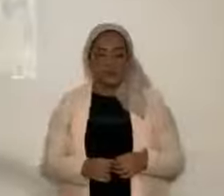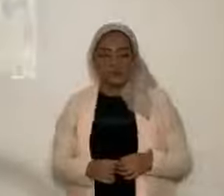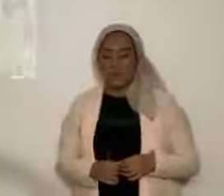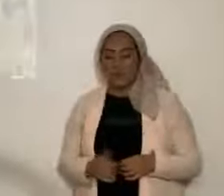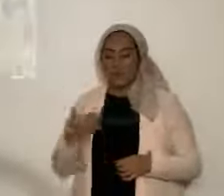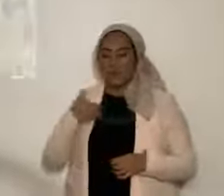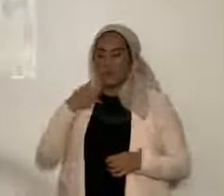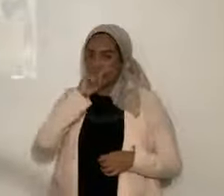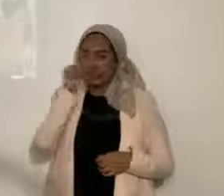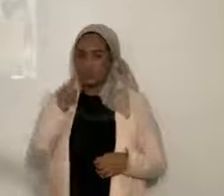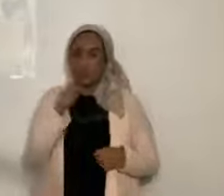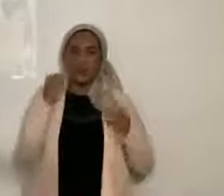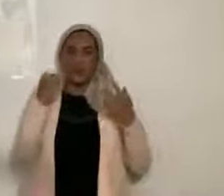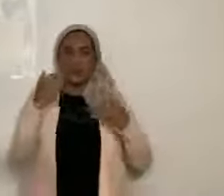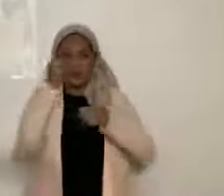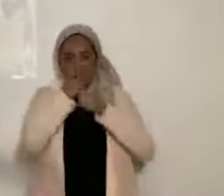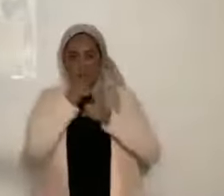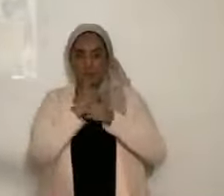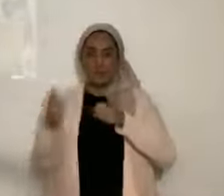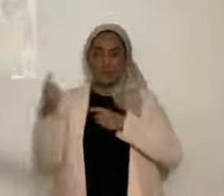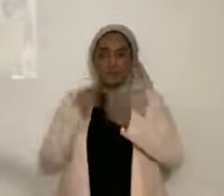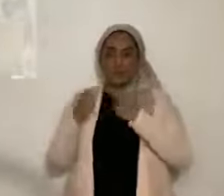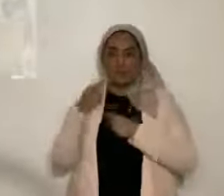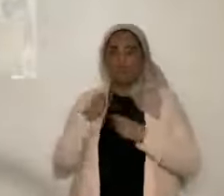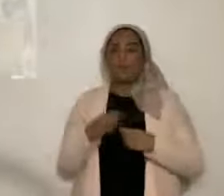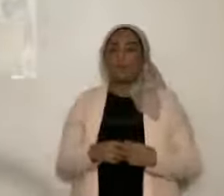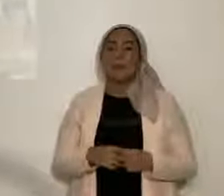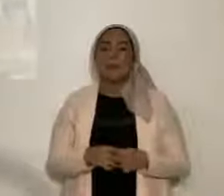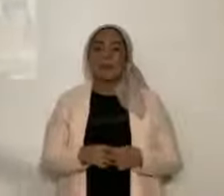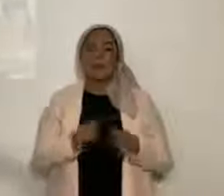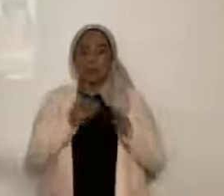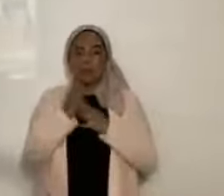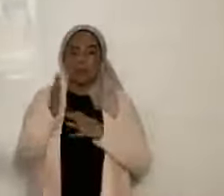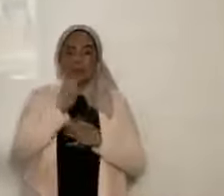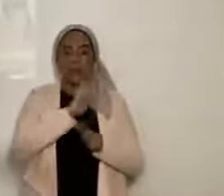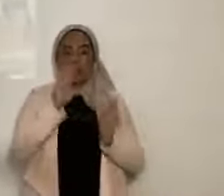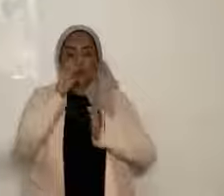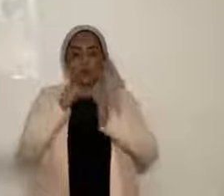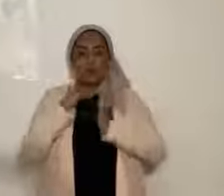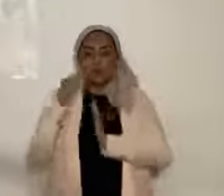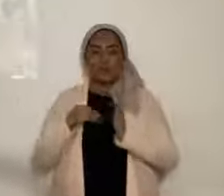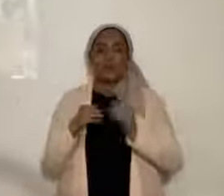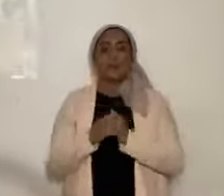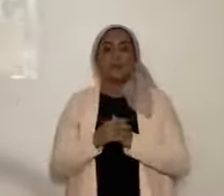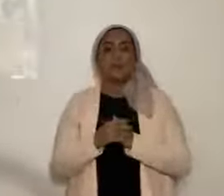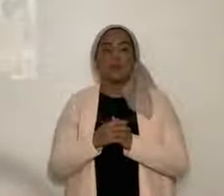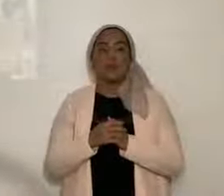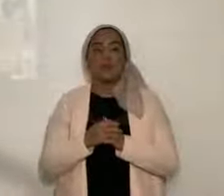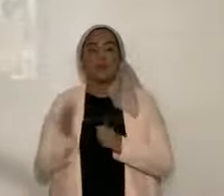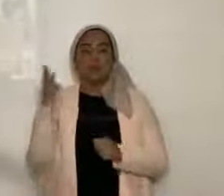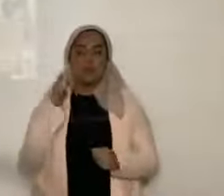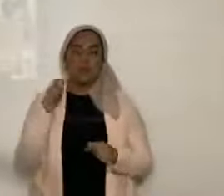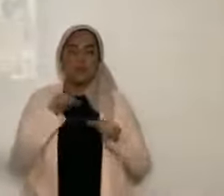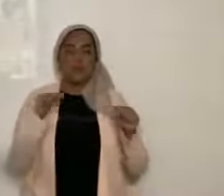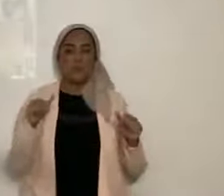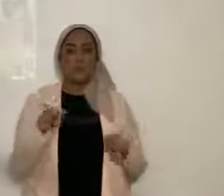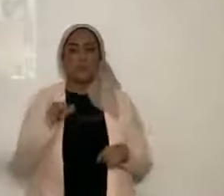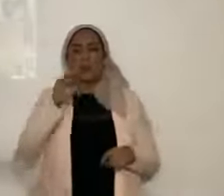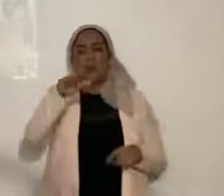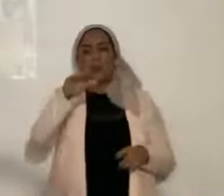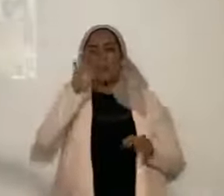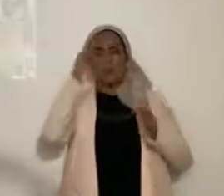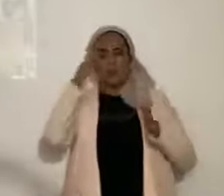la pregunta que muchos hermanos y hermanas me han hecho a través de sus escritos, de sus audios,